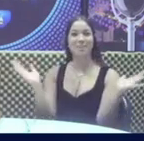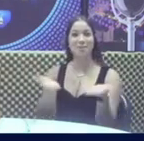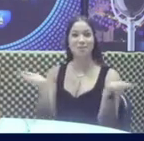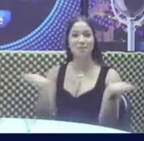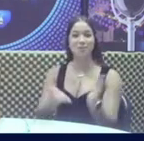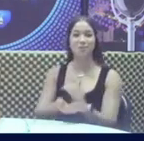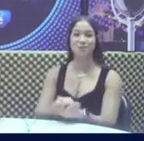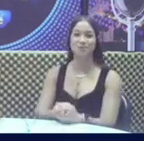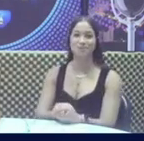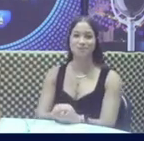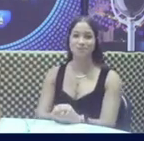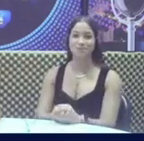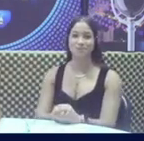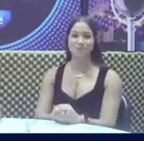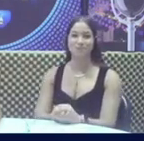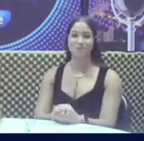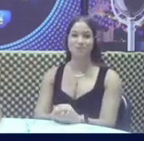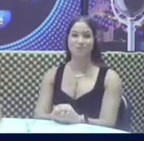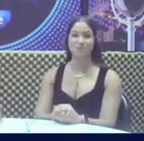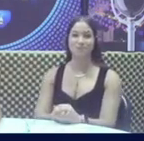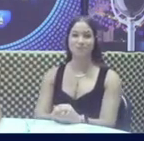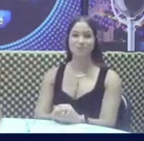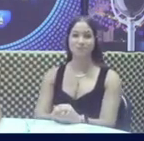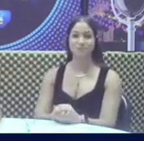de hoje.